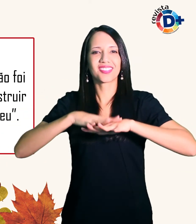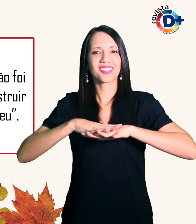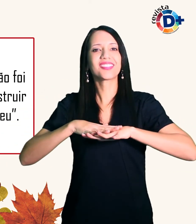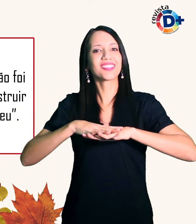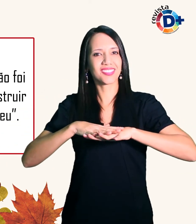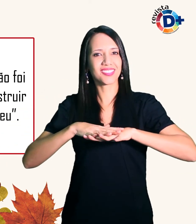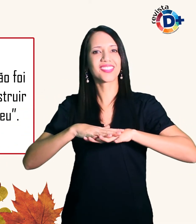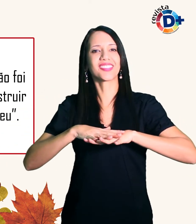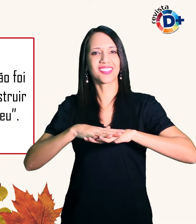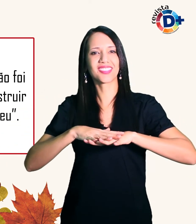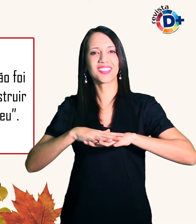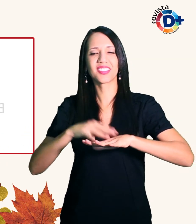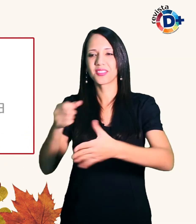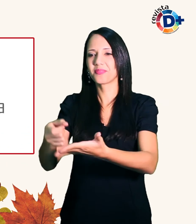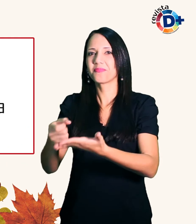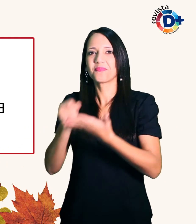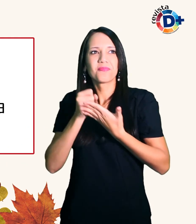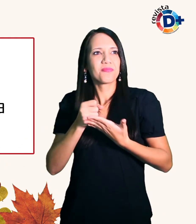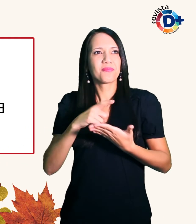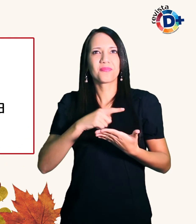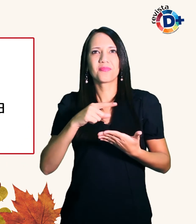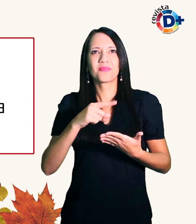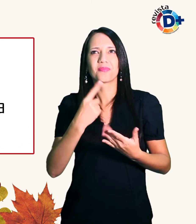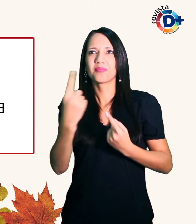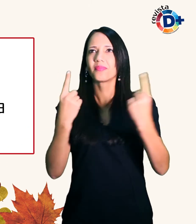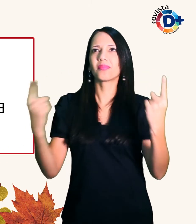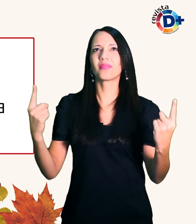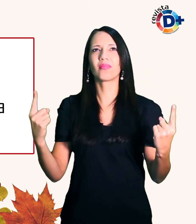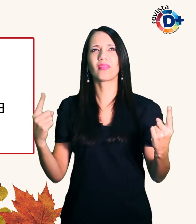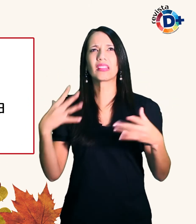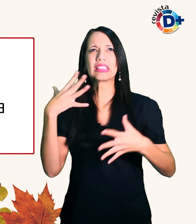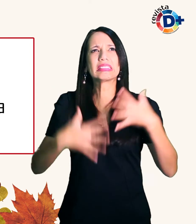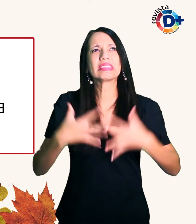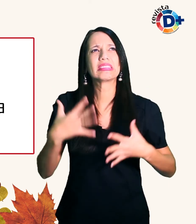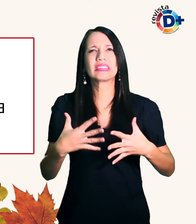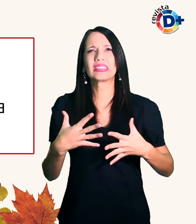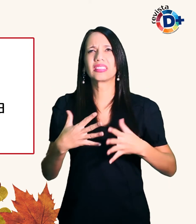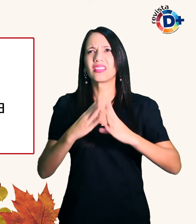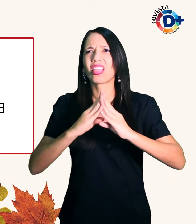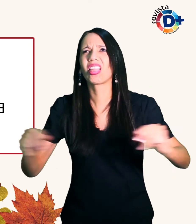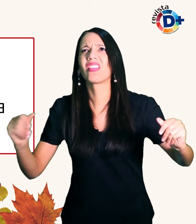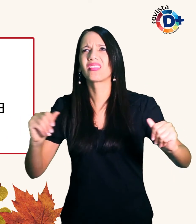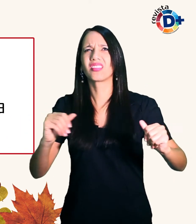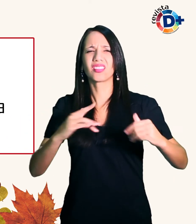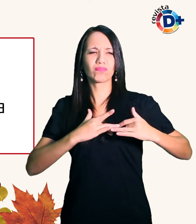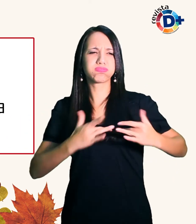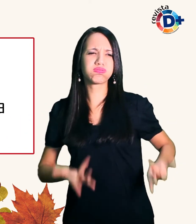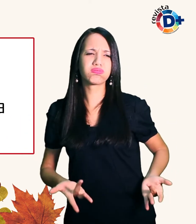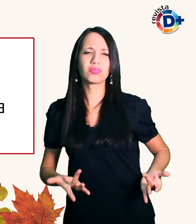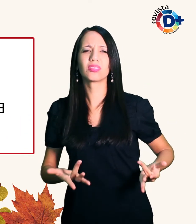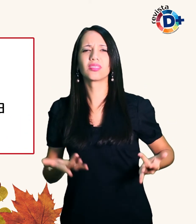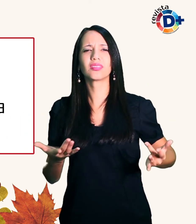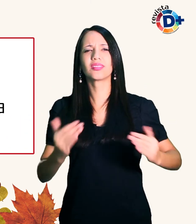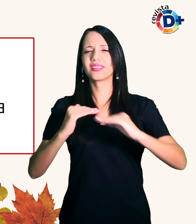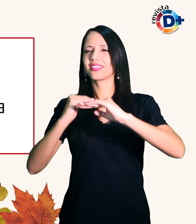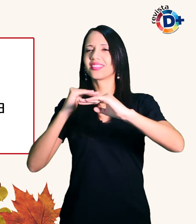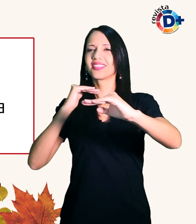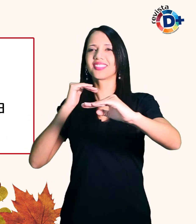de sinais confusos individualização e desamor também mantemos se assim desejarmos a